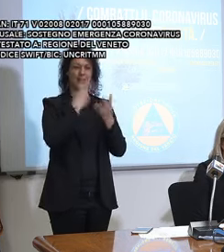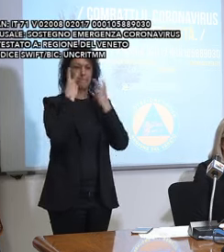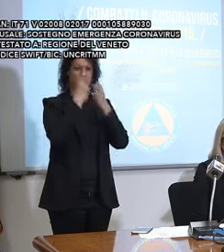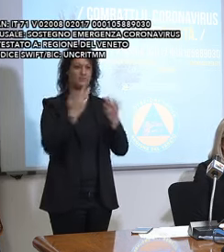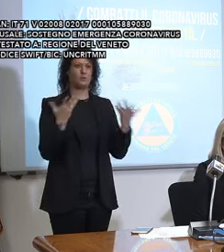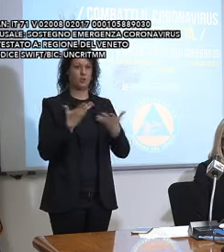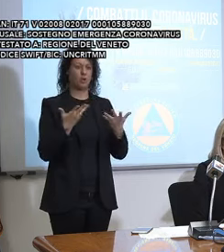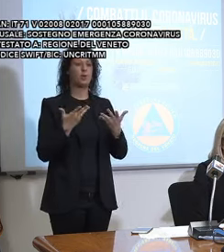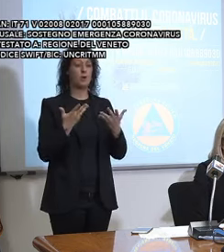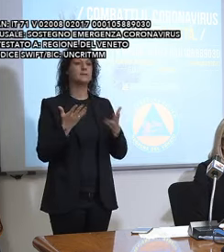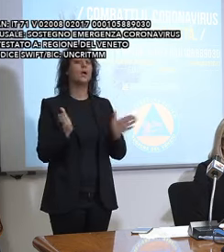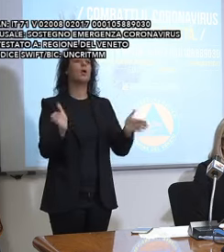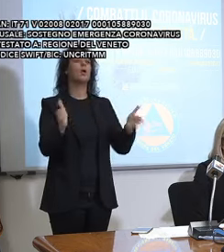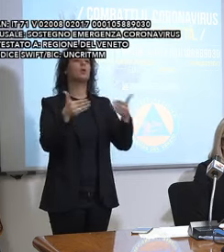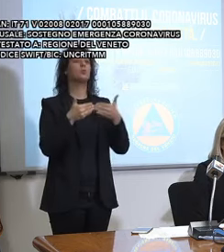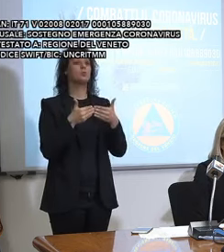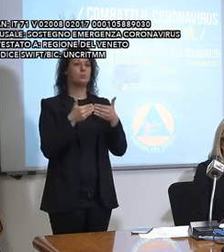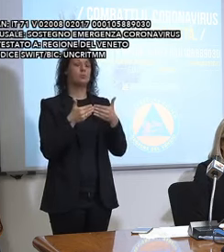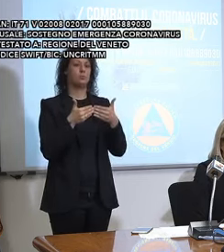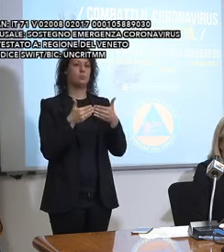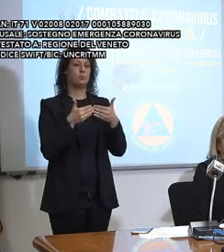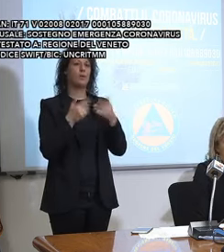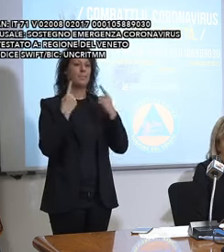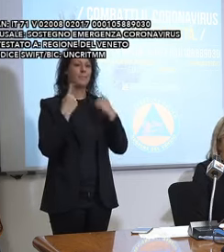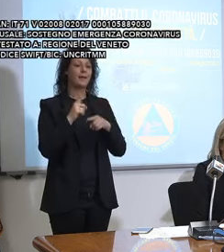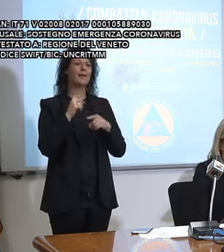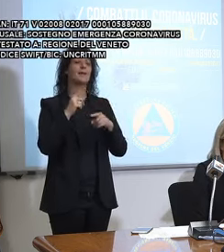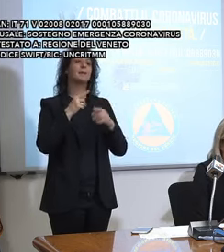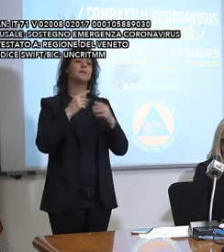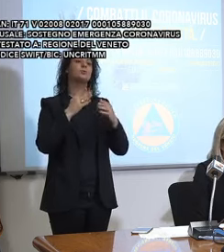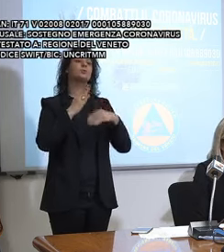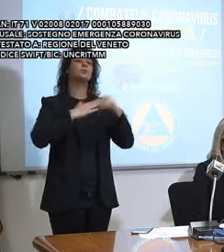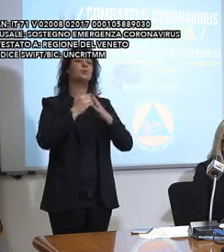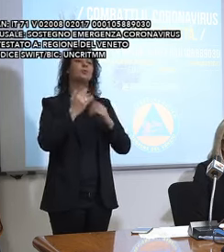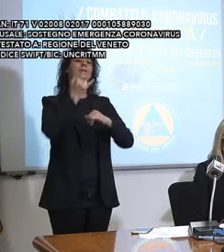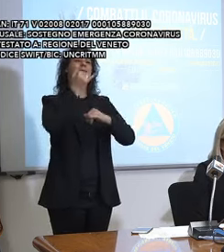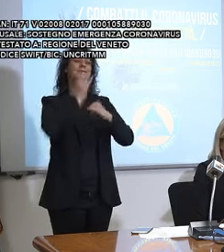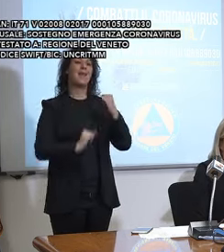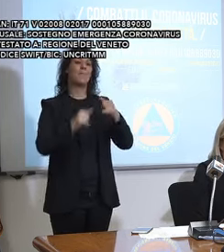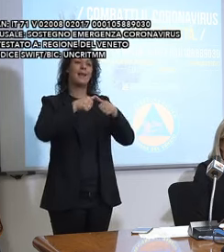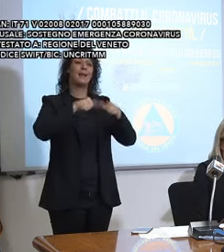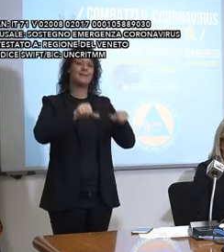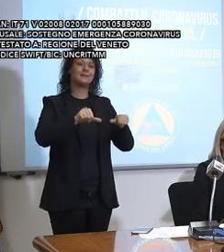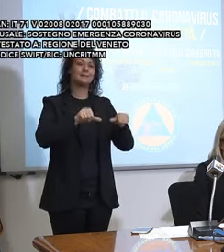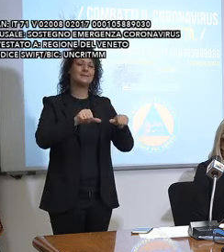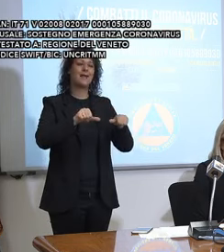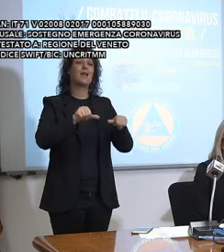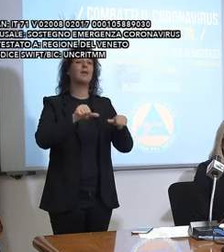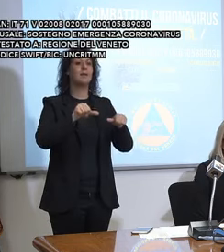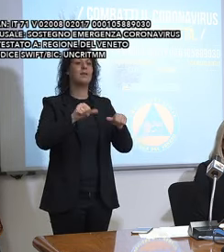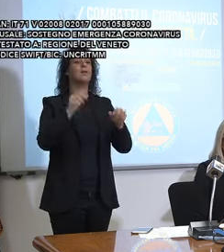appunto dei servizi semiresidenziali disabili e anziani, chiaramente è tutto